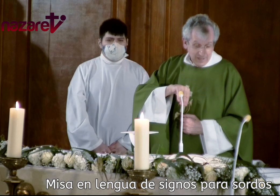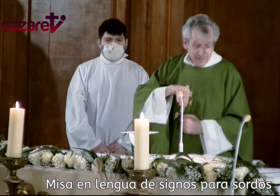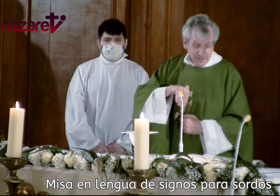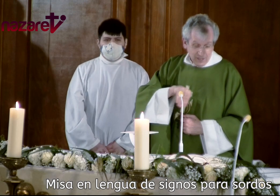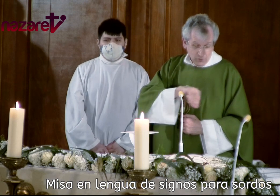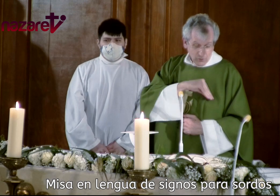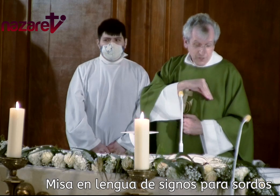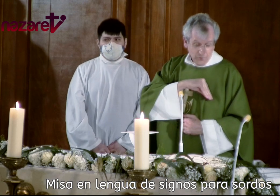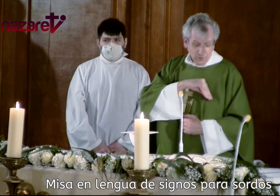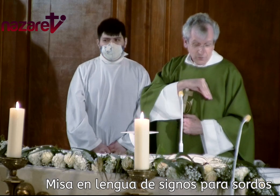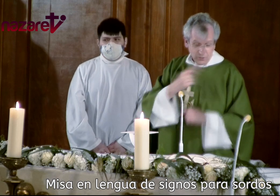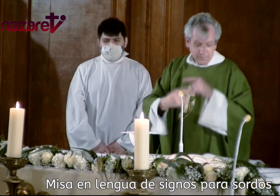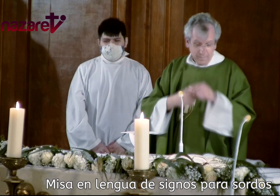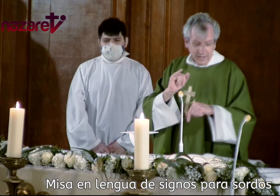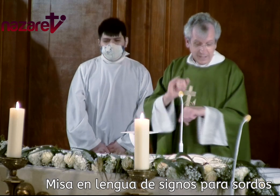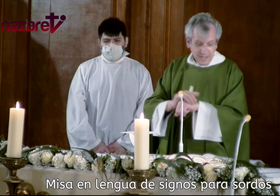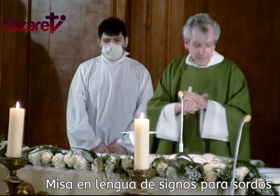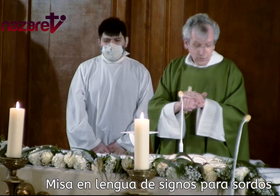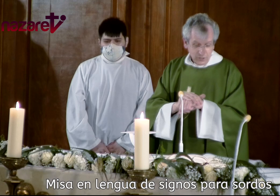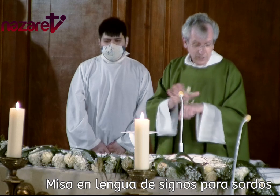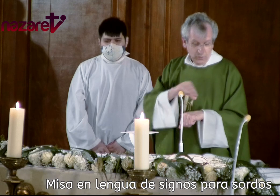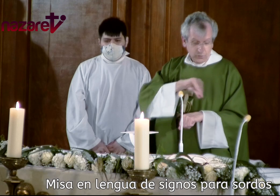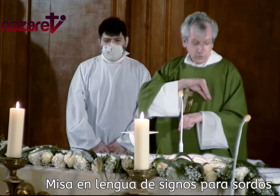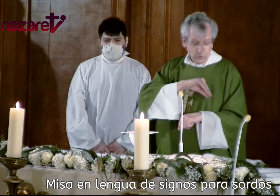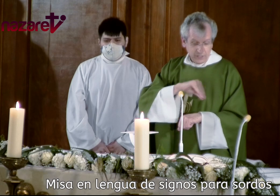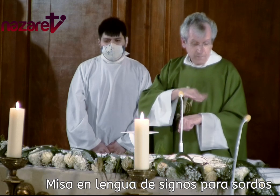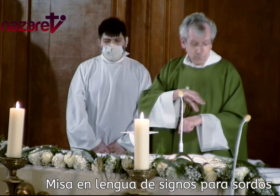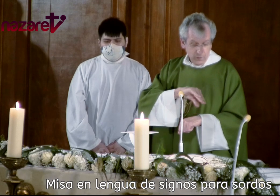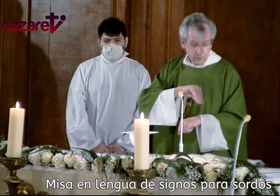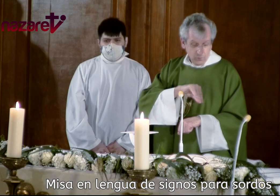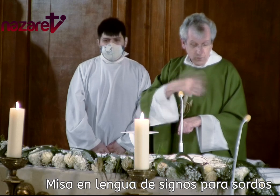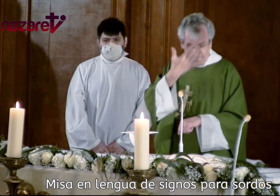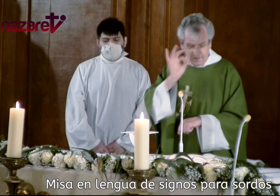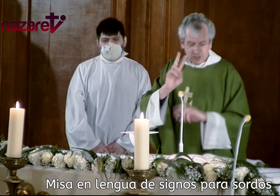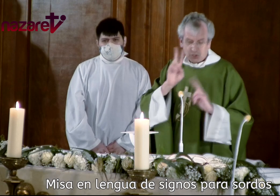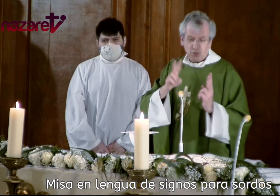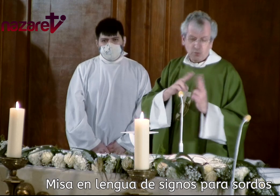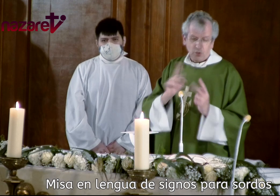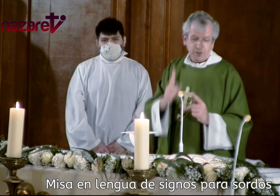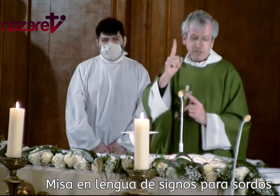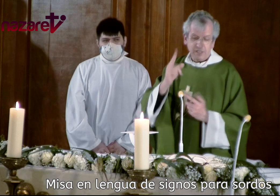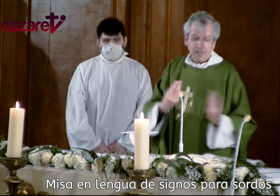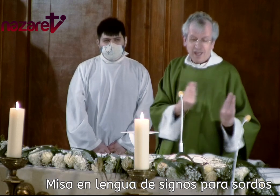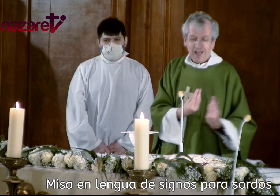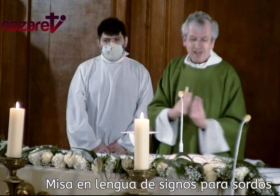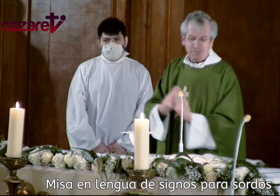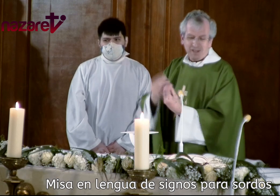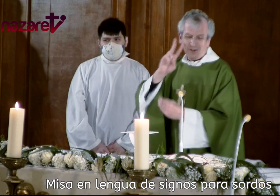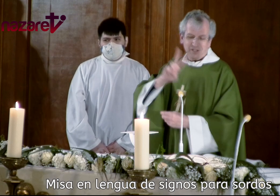y de todos los difuntos familiares y amigos y de todos los que cuya fe solo tú conociste admite a